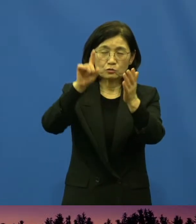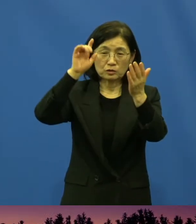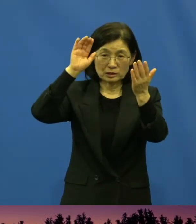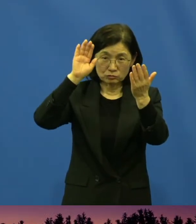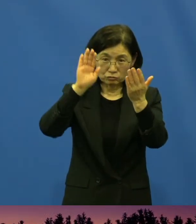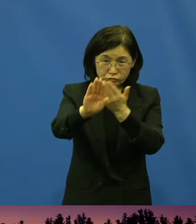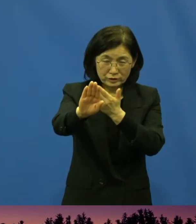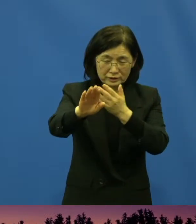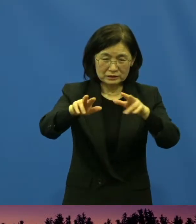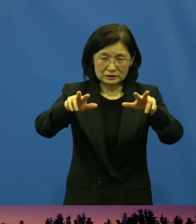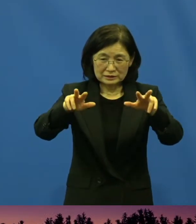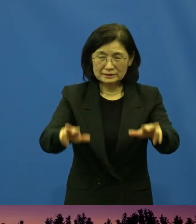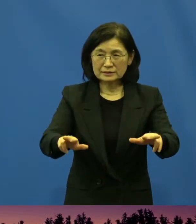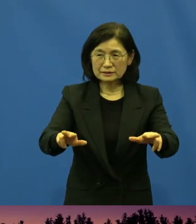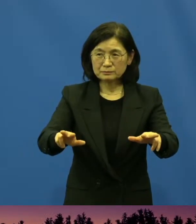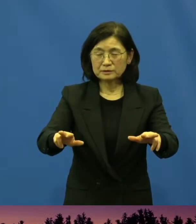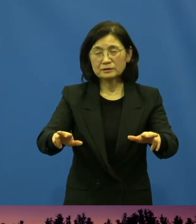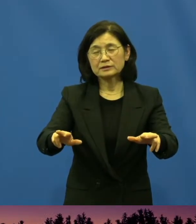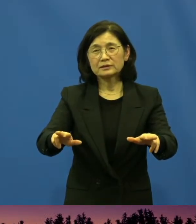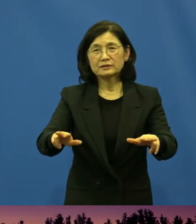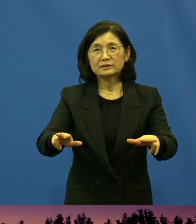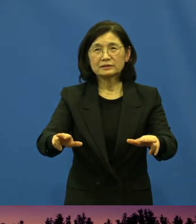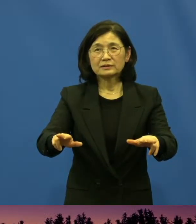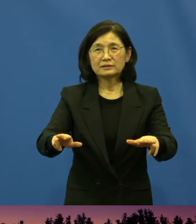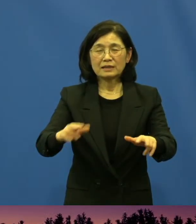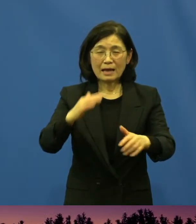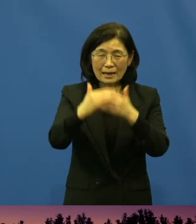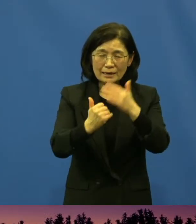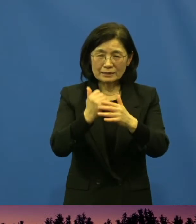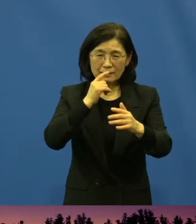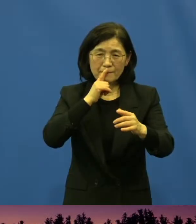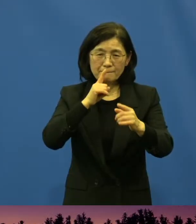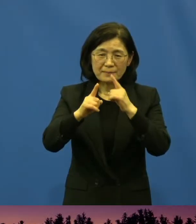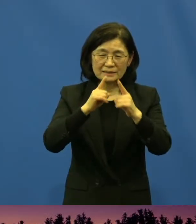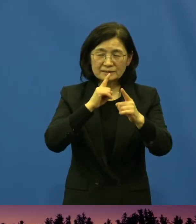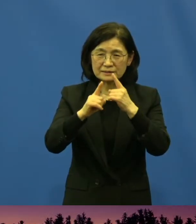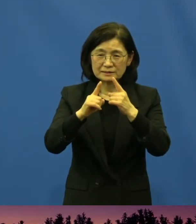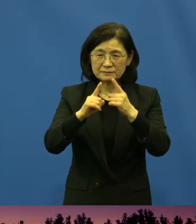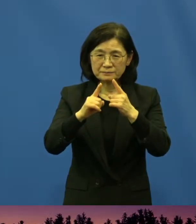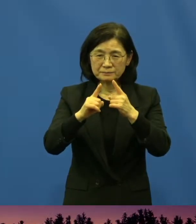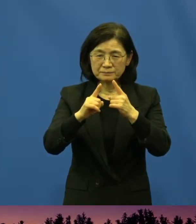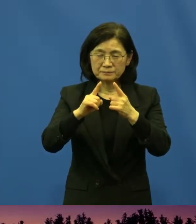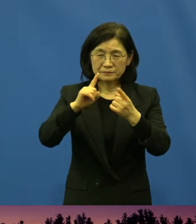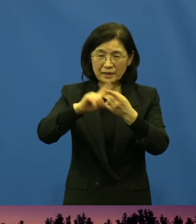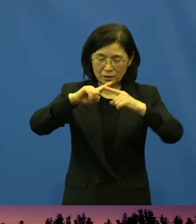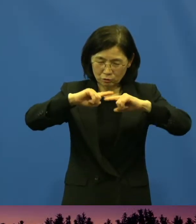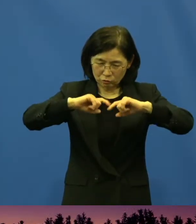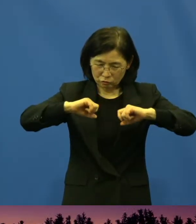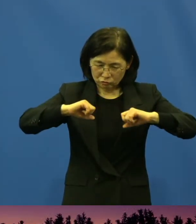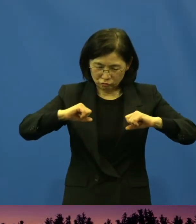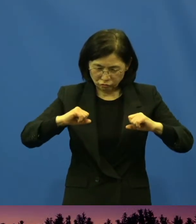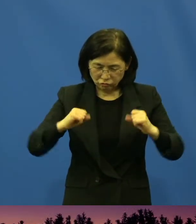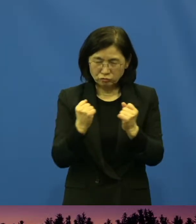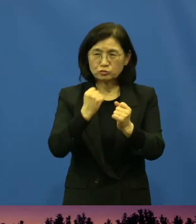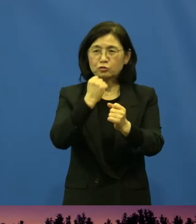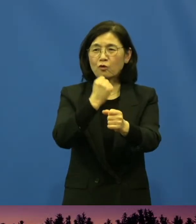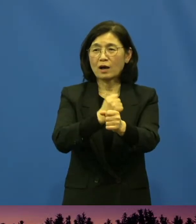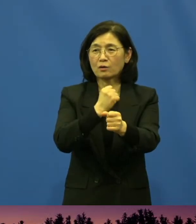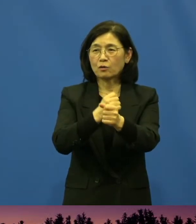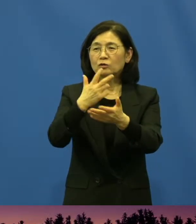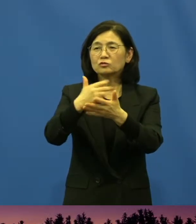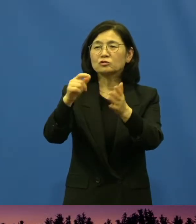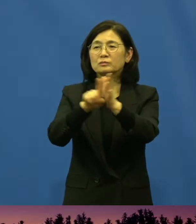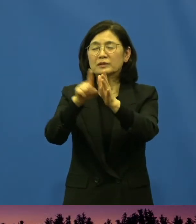이제는 우리의 몸을 그 말씀에 맞게 성화시키는 이 과정은 끊임없이 하나님을 의존하고